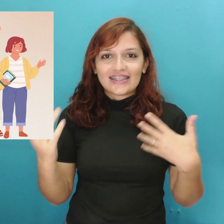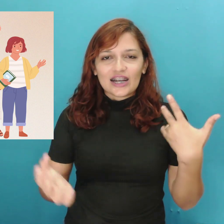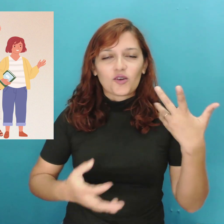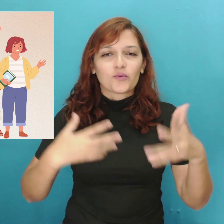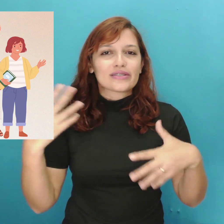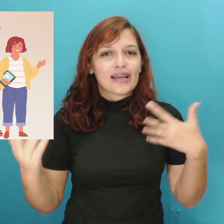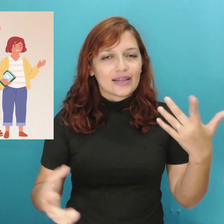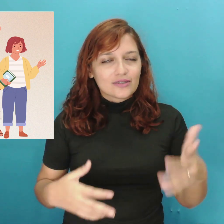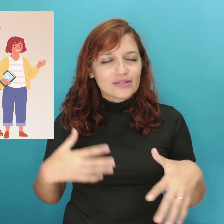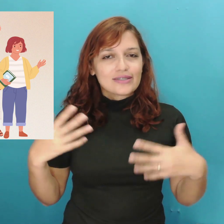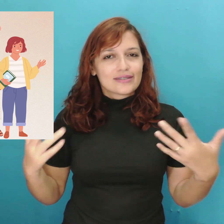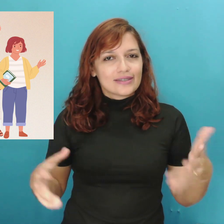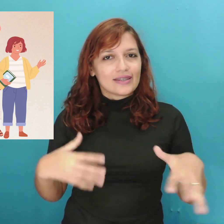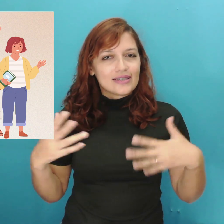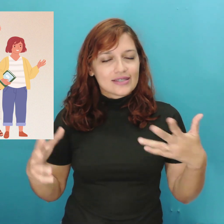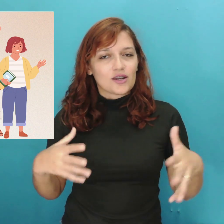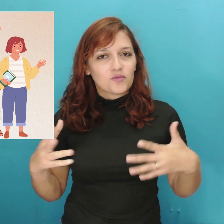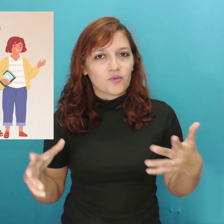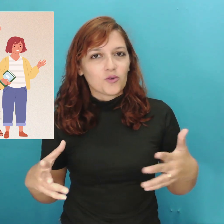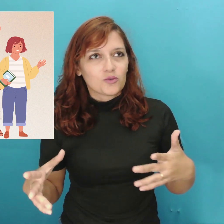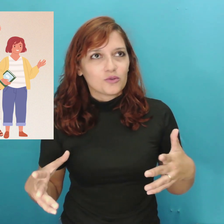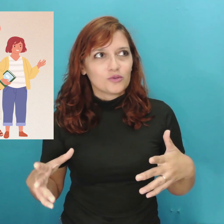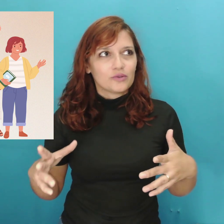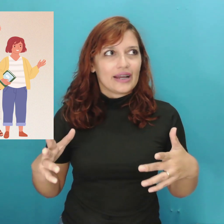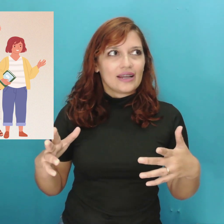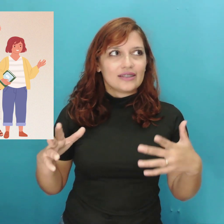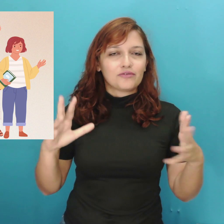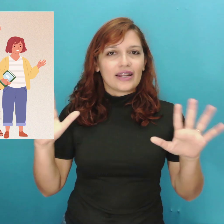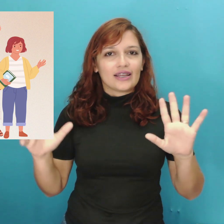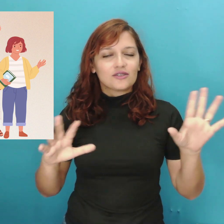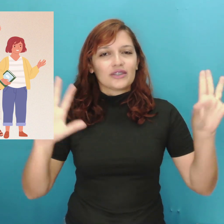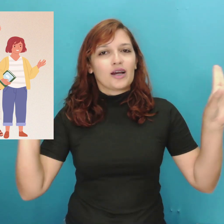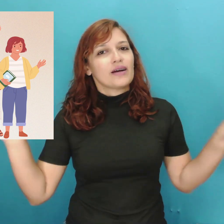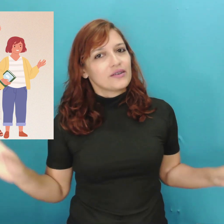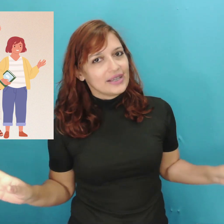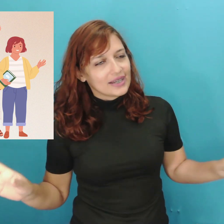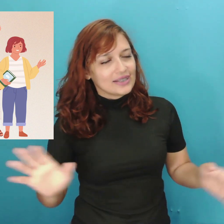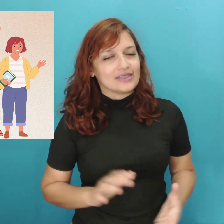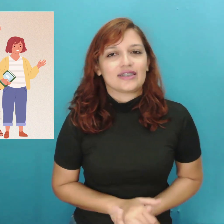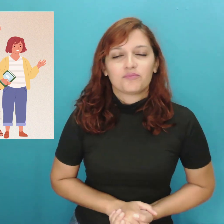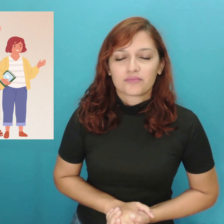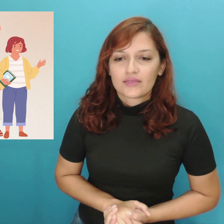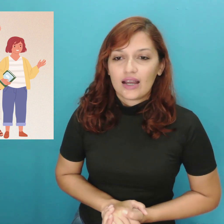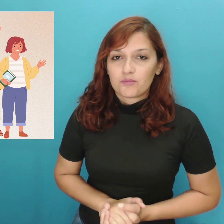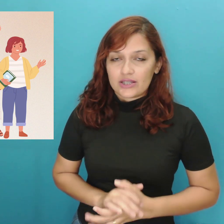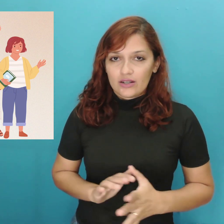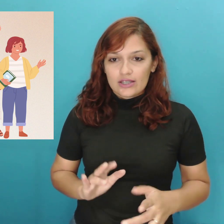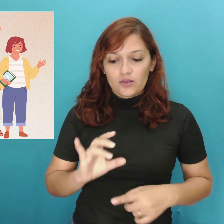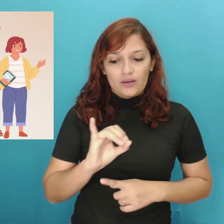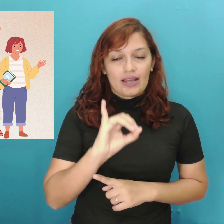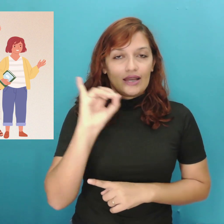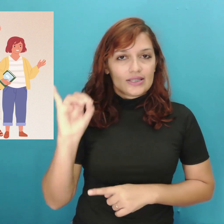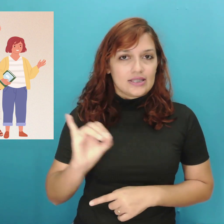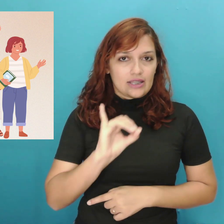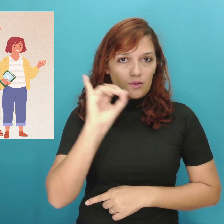entenda conceitos que são um pouco diferentes do que a maioria acredita. Mas olha só, esse sinal